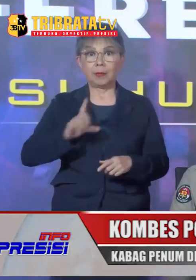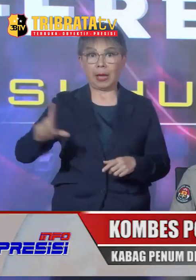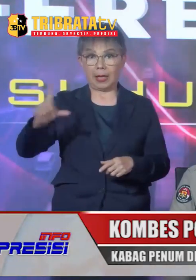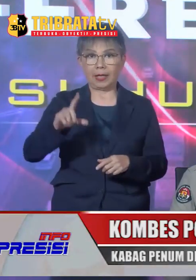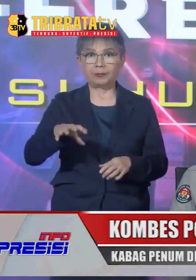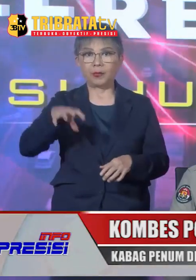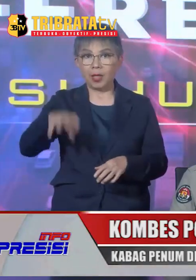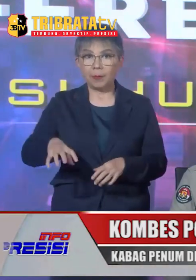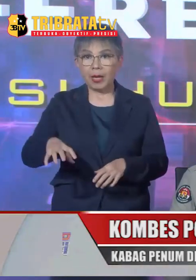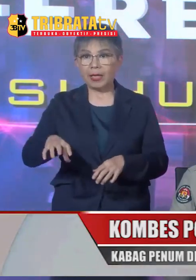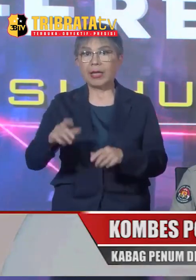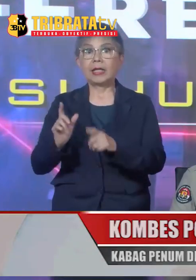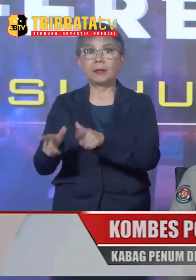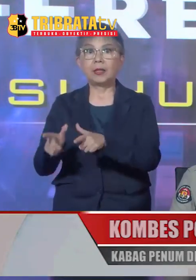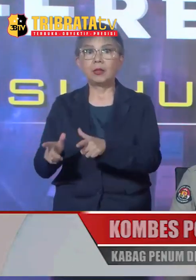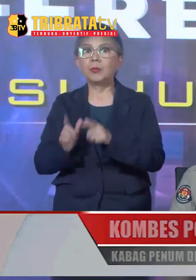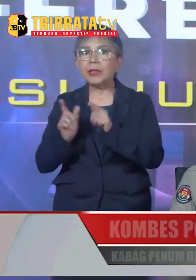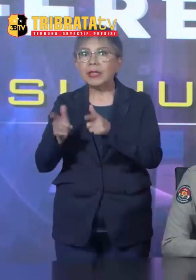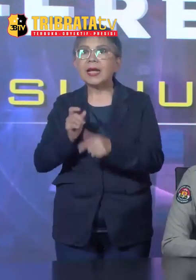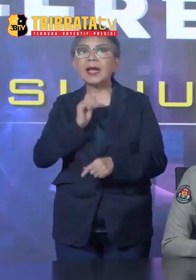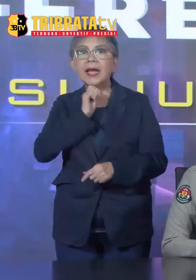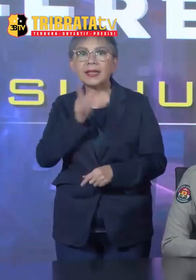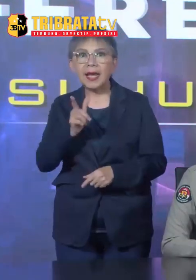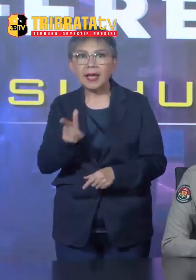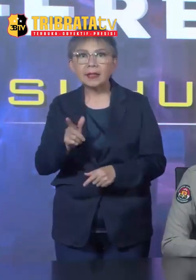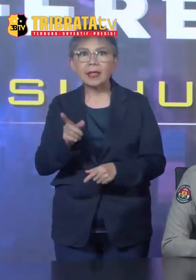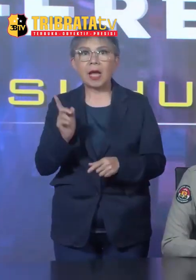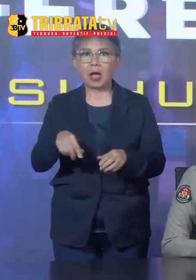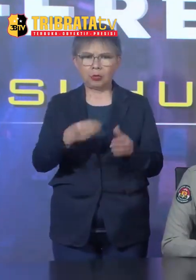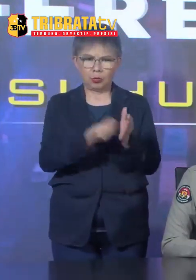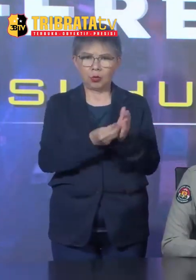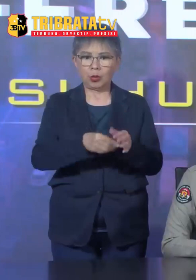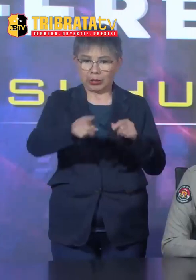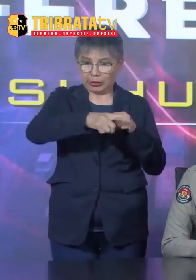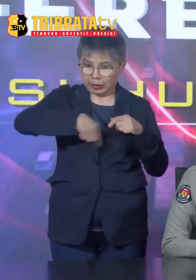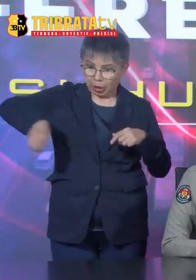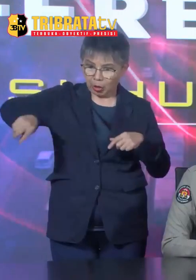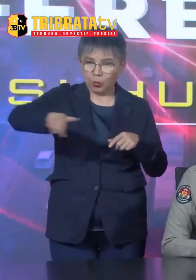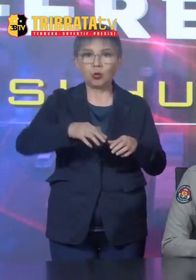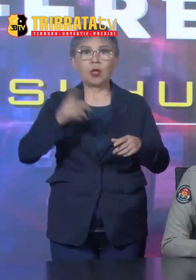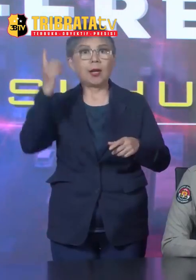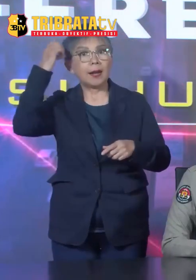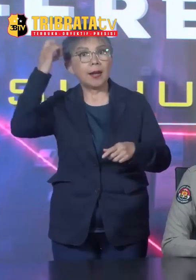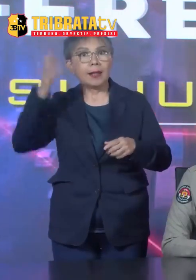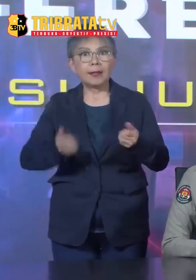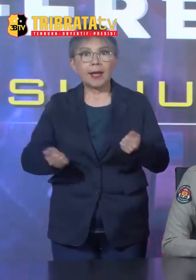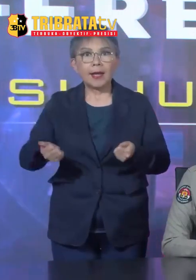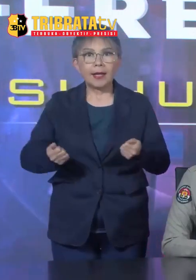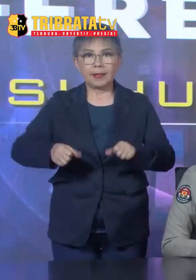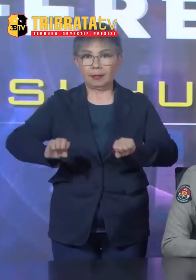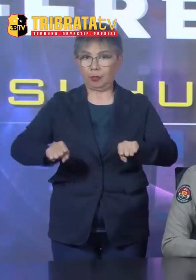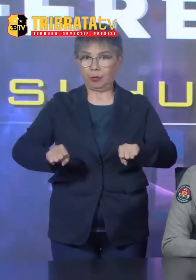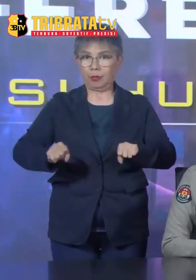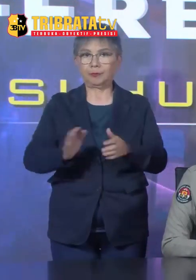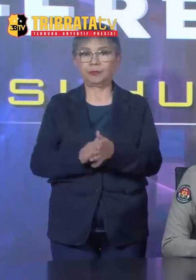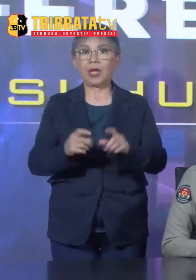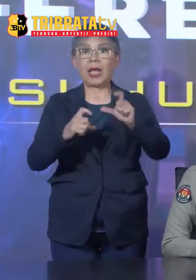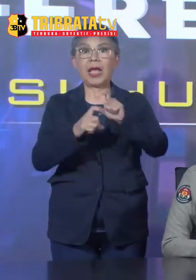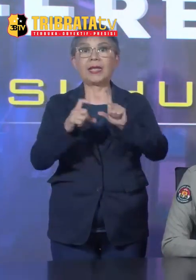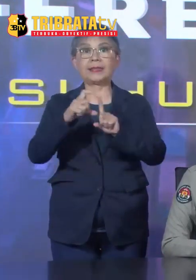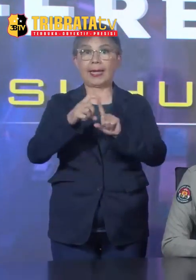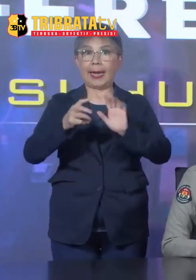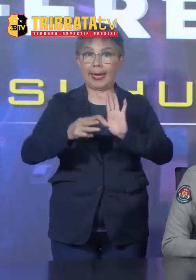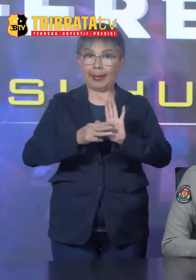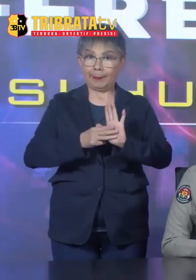sarana dan prasarana pendidikan dan latihan termasuk sirkuit latihan dan kendaraan latihan sumber daya